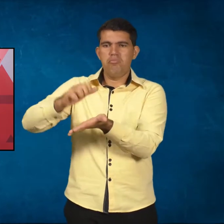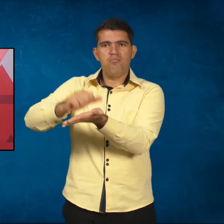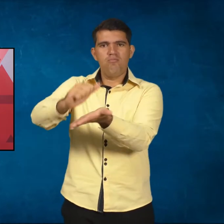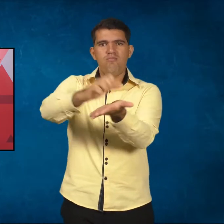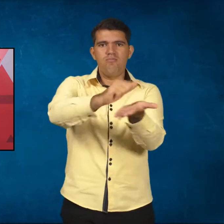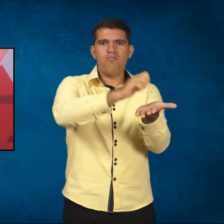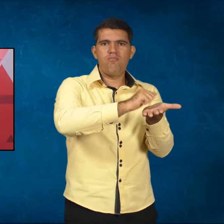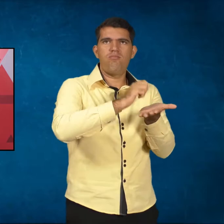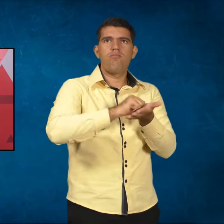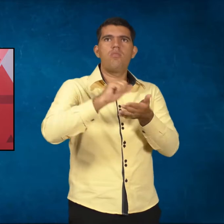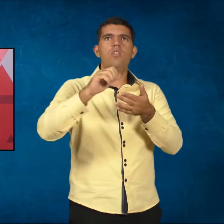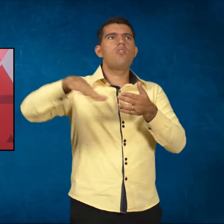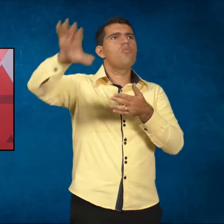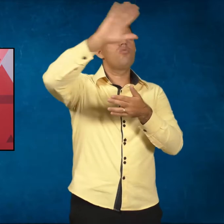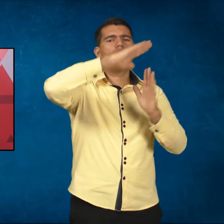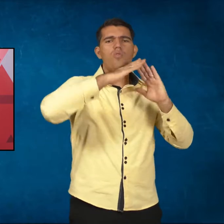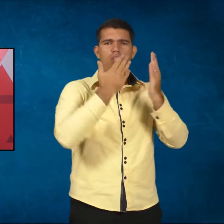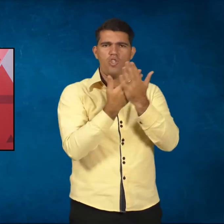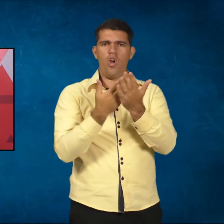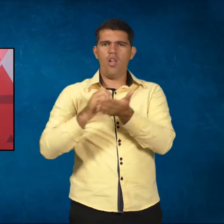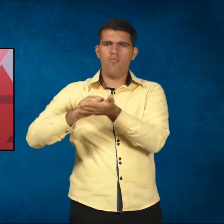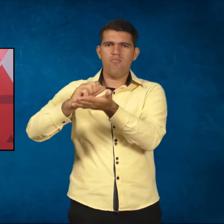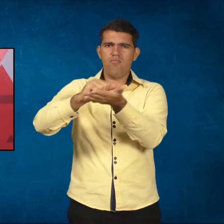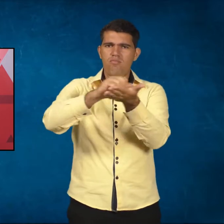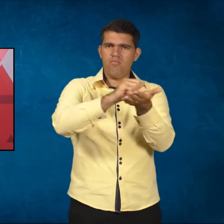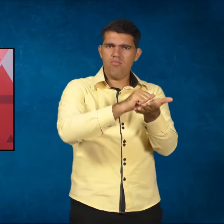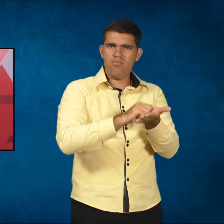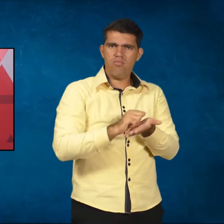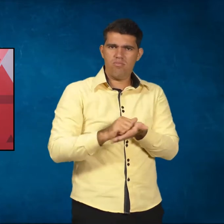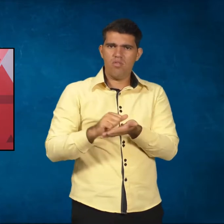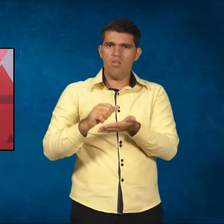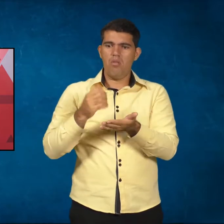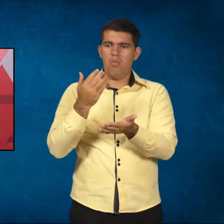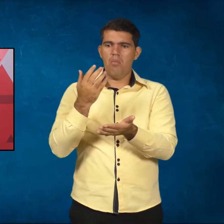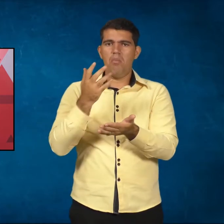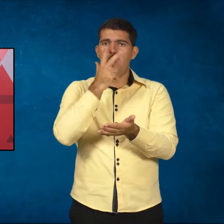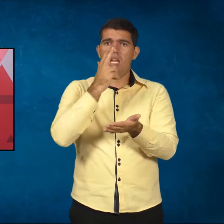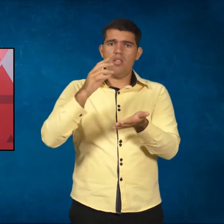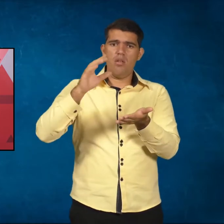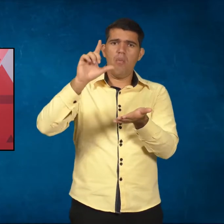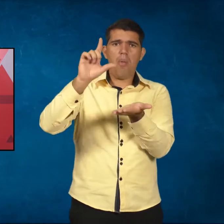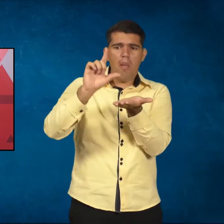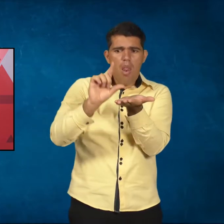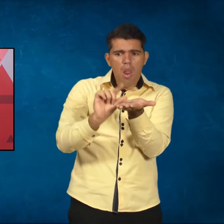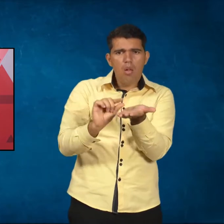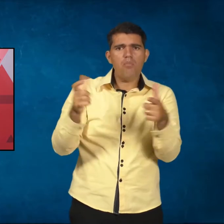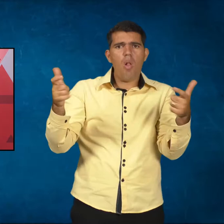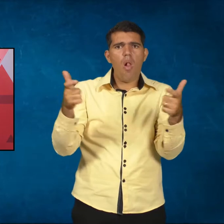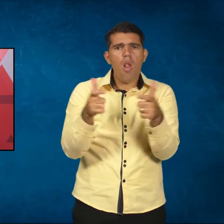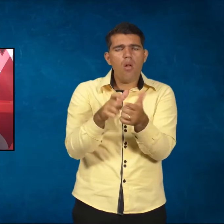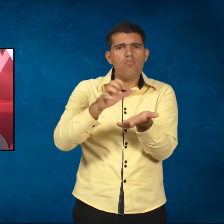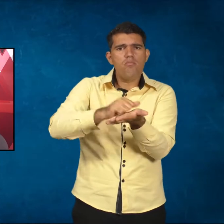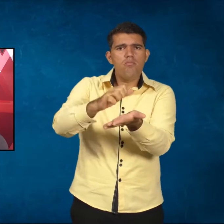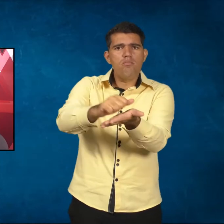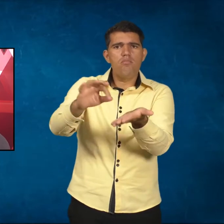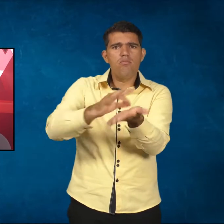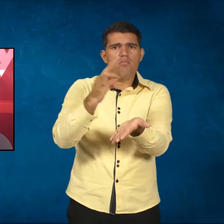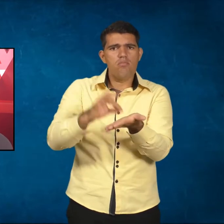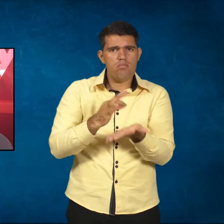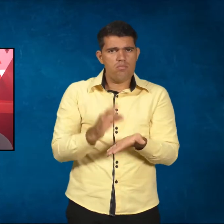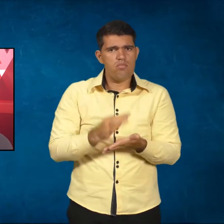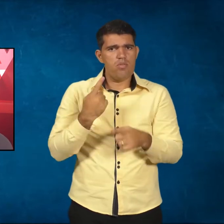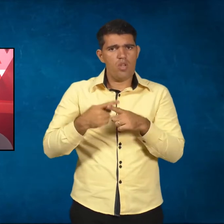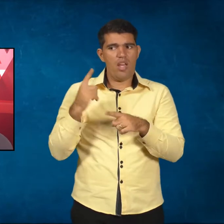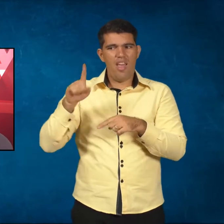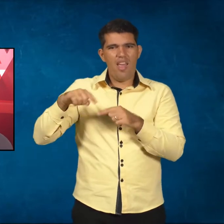generalizada em todas as redes em todas as etapas ela é posterior à 2006 mais a